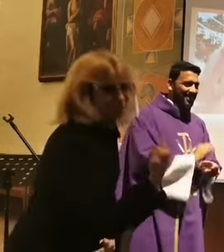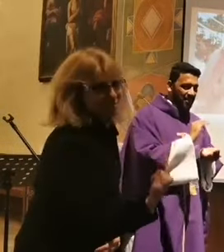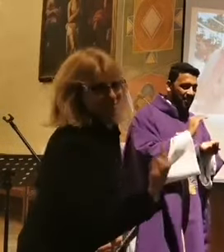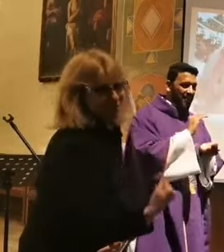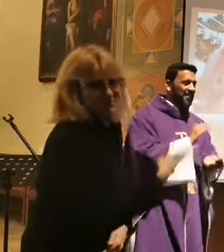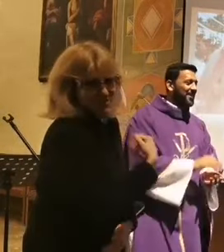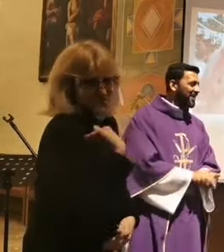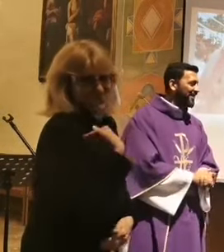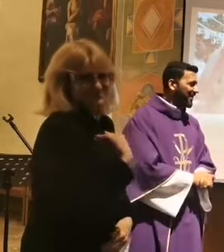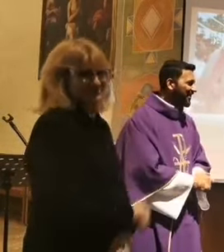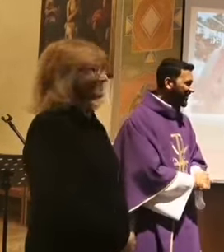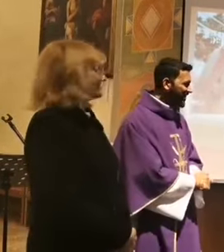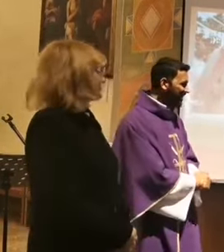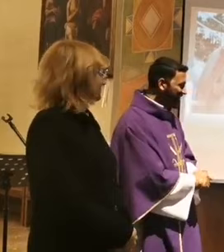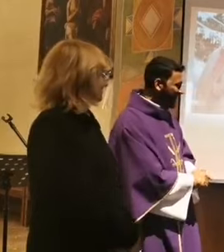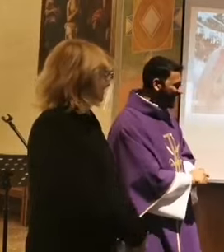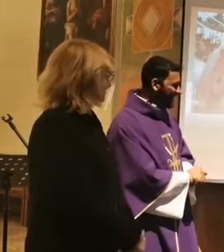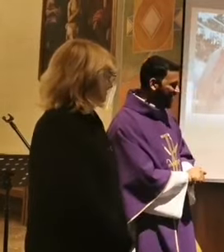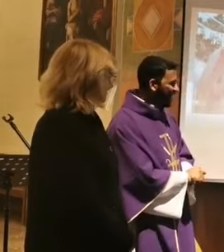raz pierwszy.